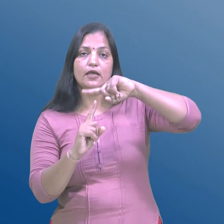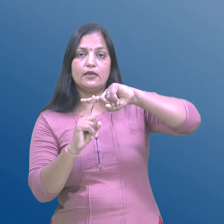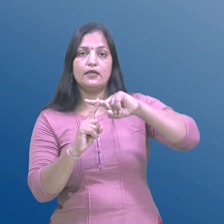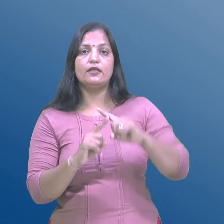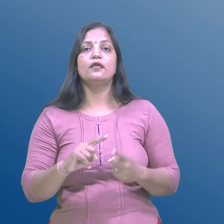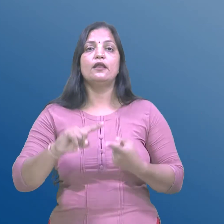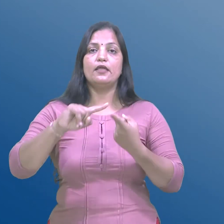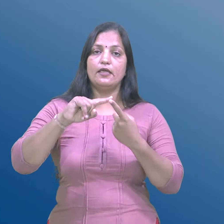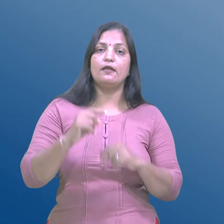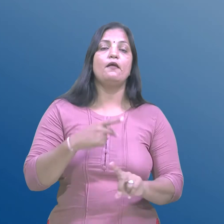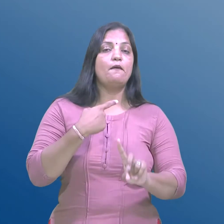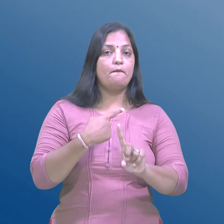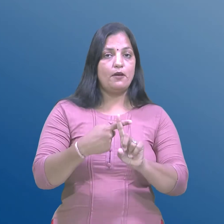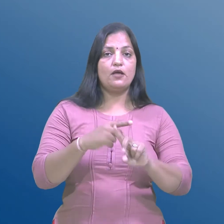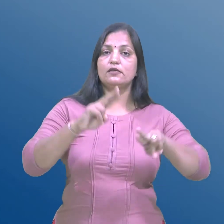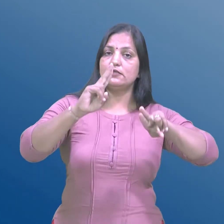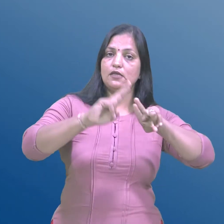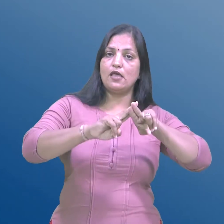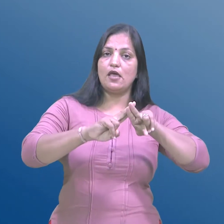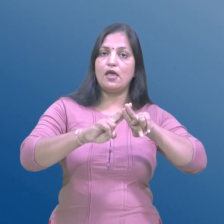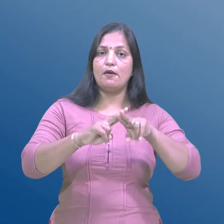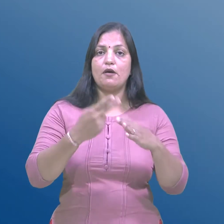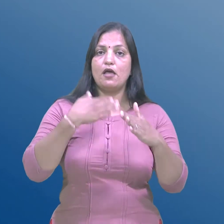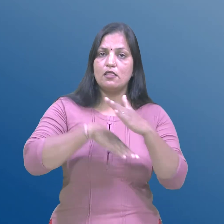અને કલમ એફમાં વ્યાખ્યાયિત કર્યા મુજબ